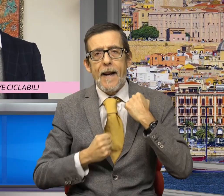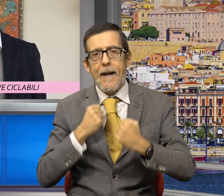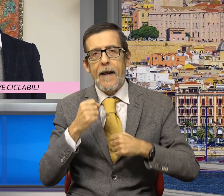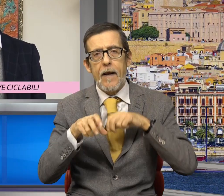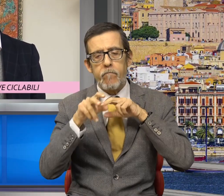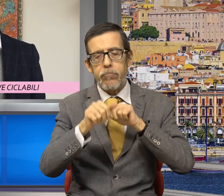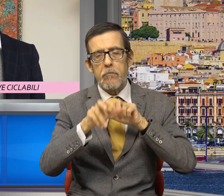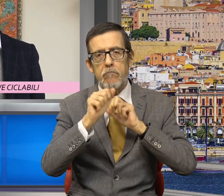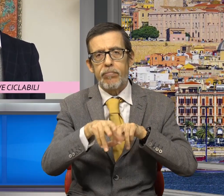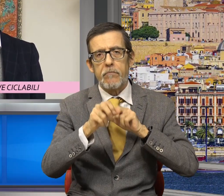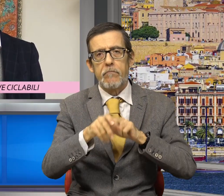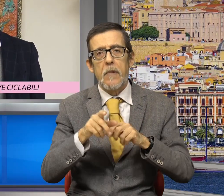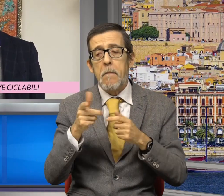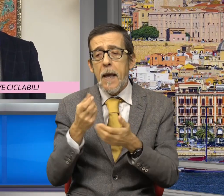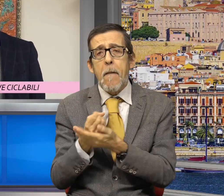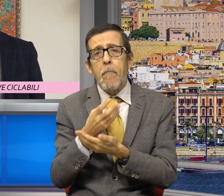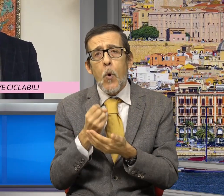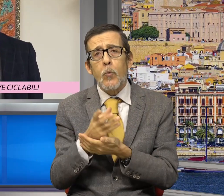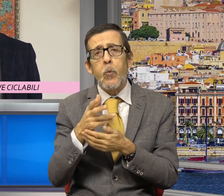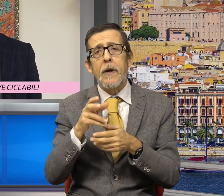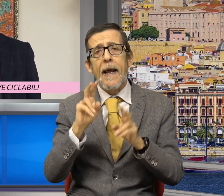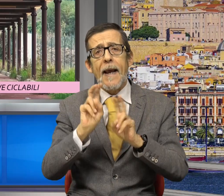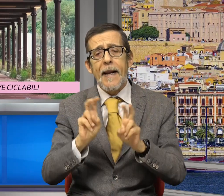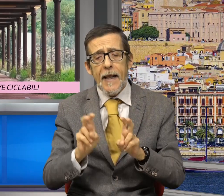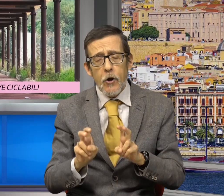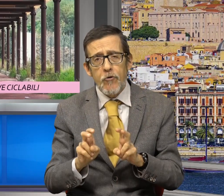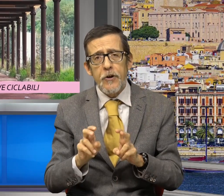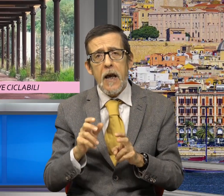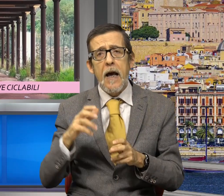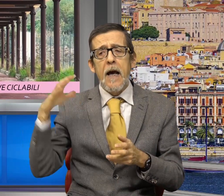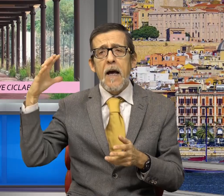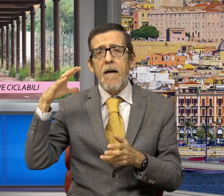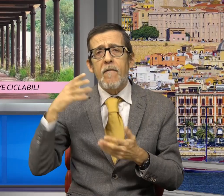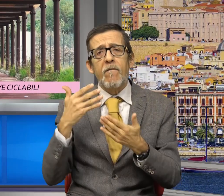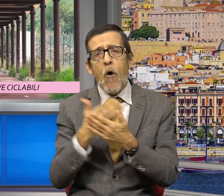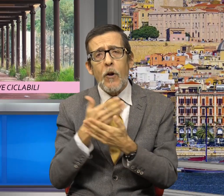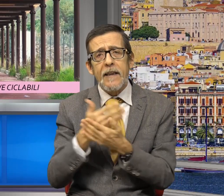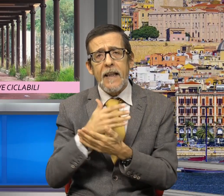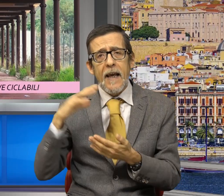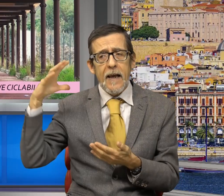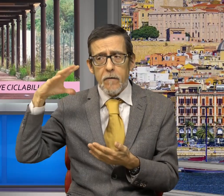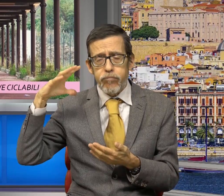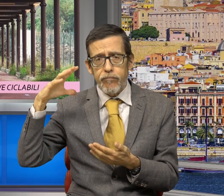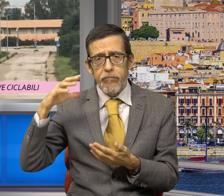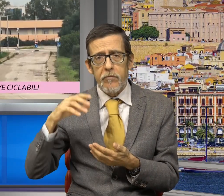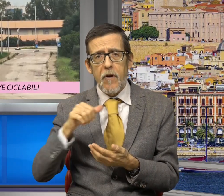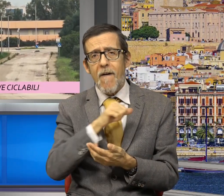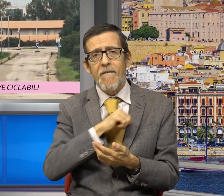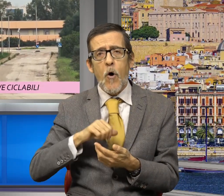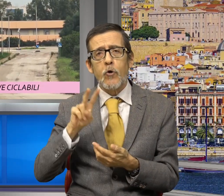produrre energia elettrica da fonte rinnovabile, in questo caso parliamo di fotovoltaico. Immaginate di